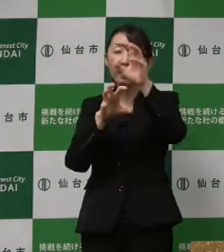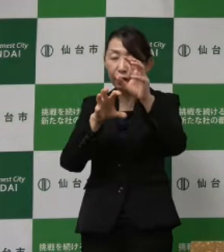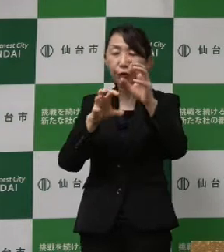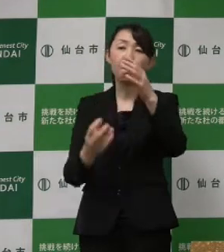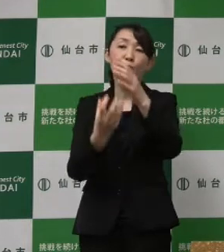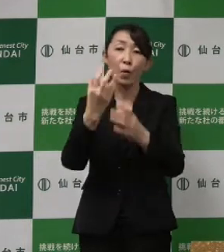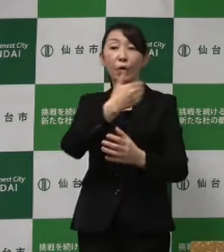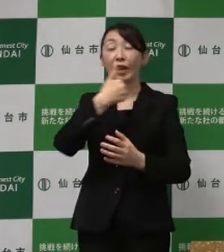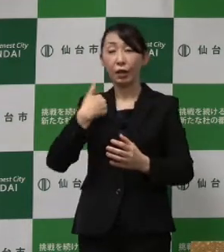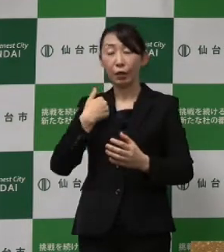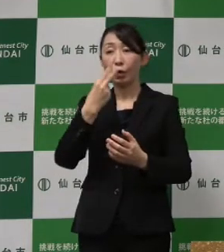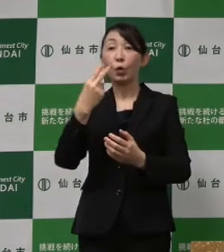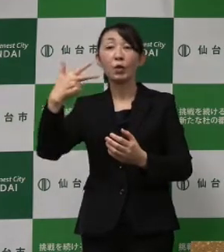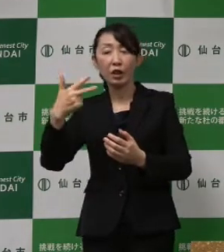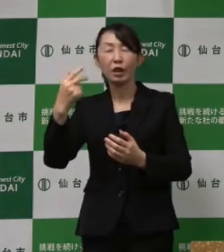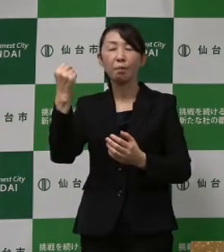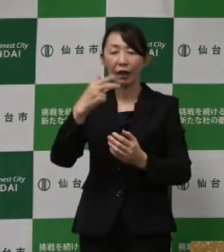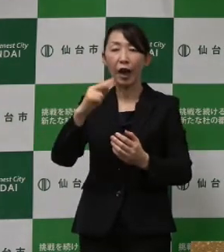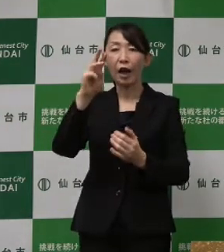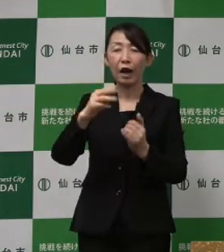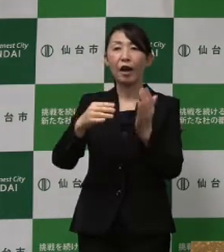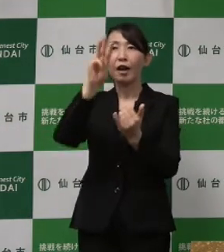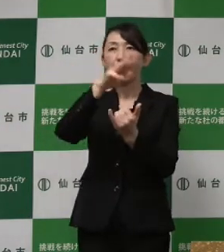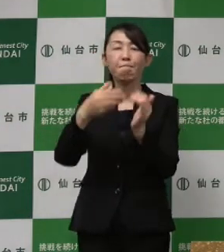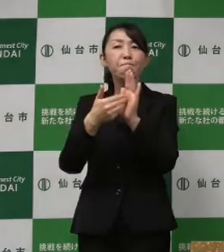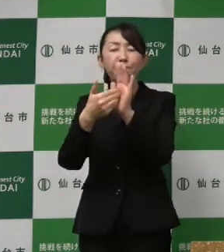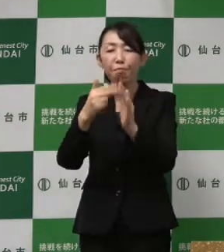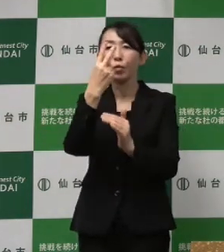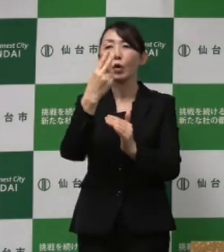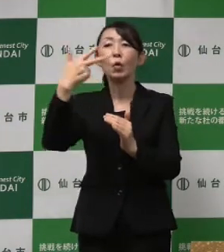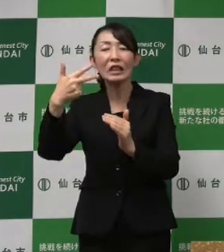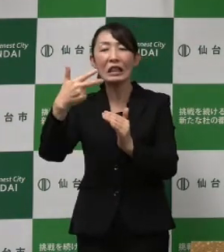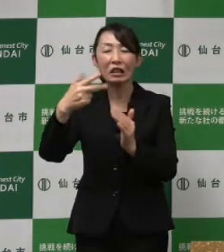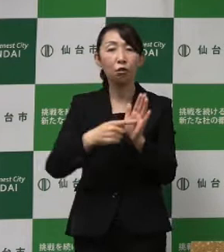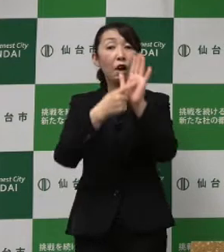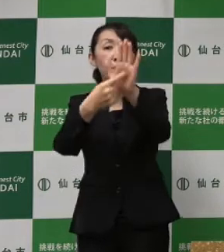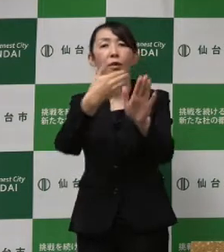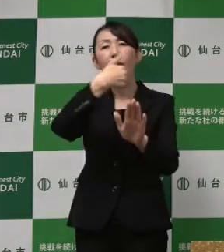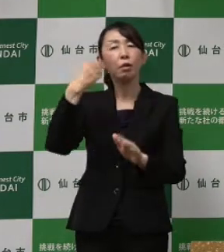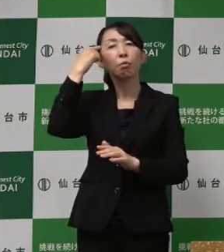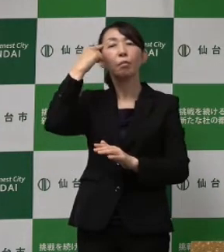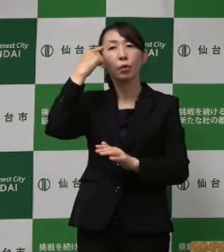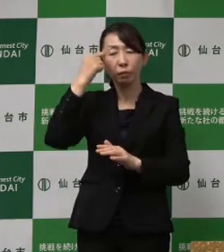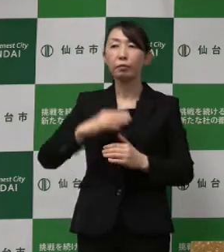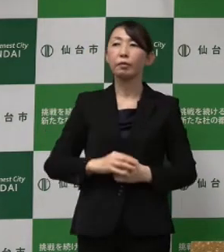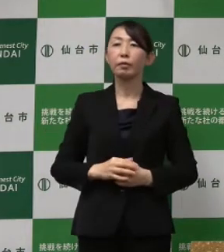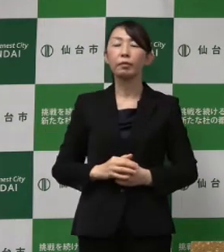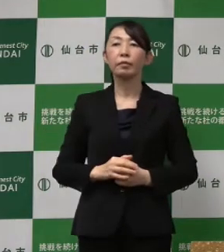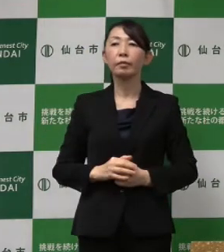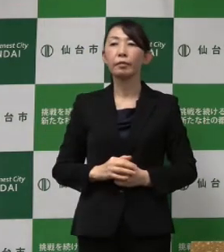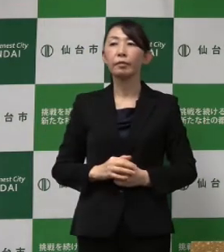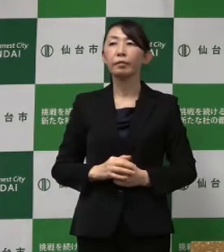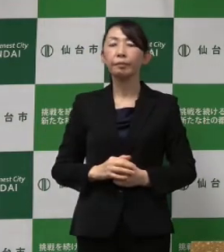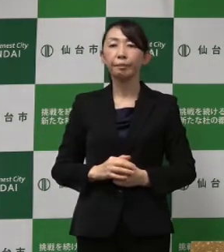ます。さまざまな強みをとにかく一生懸命にアピールしていくのに尽きるんだというふうに思います。 ありがと